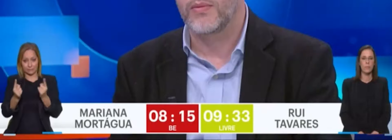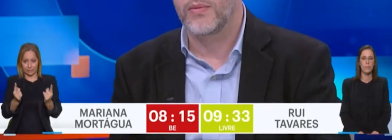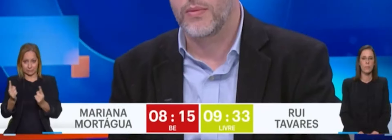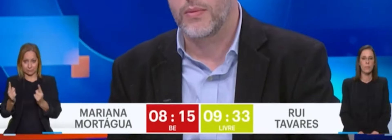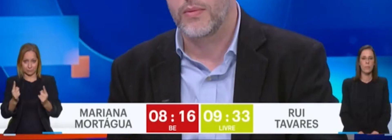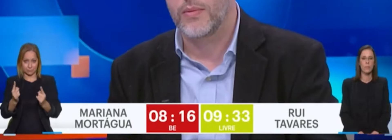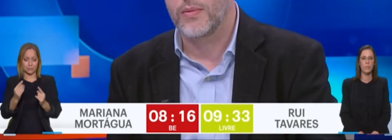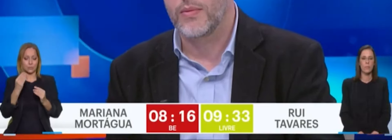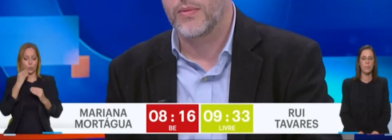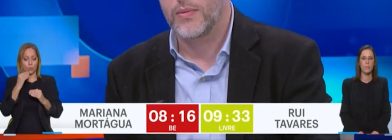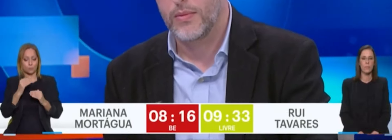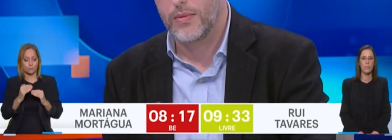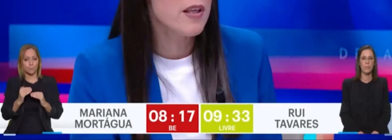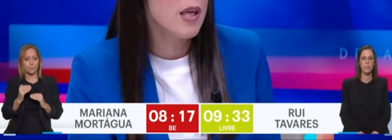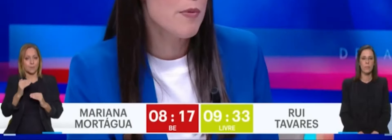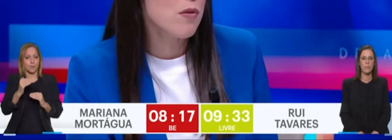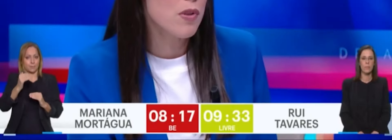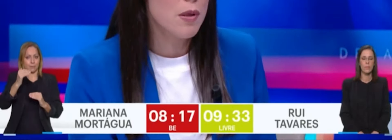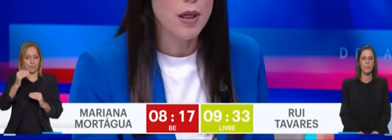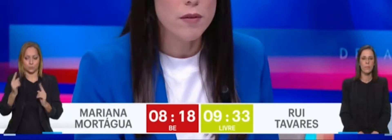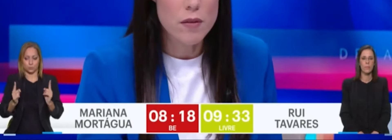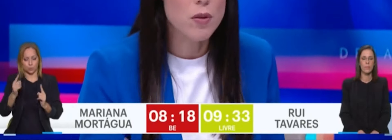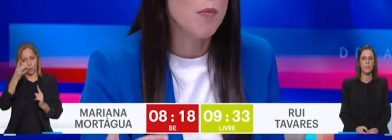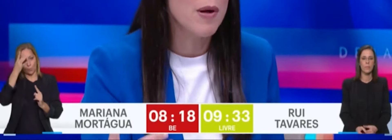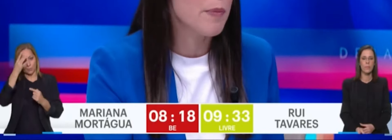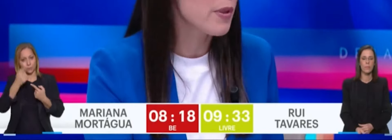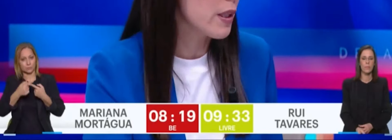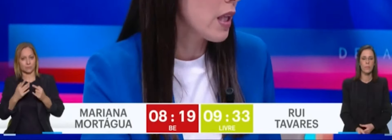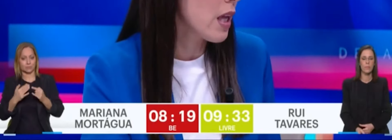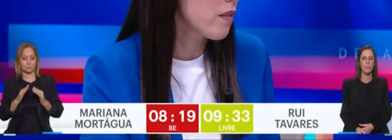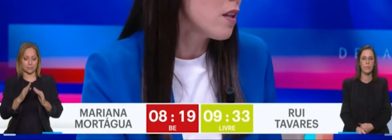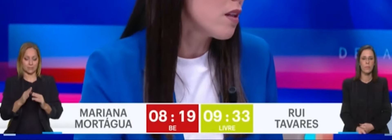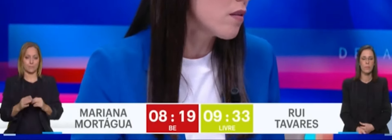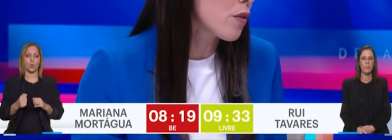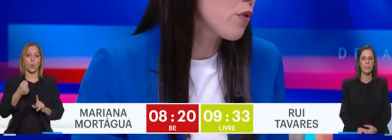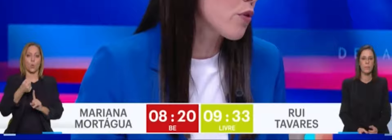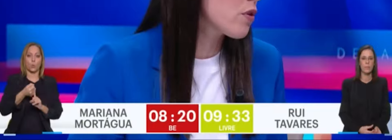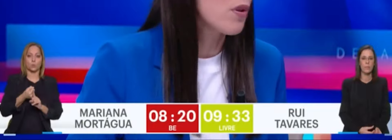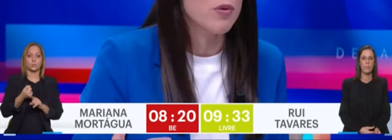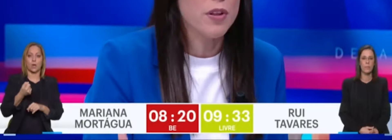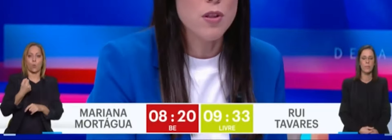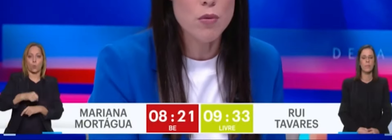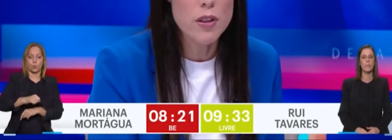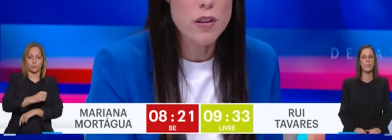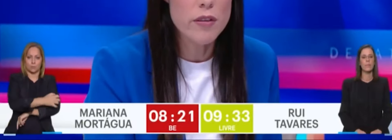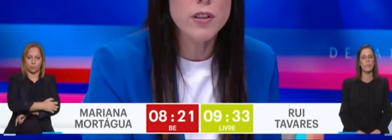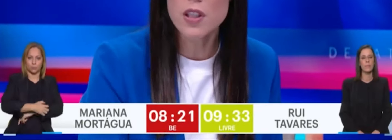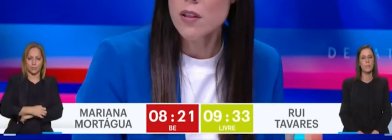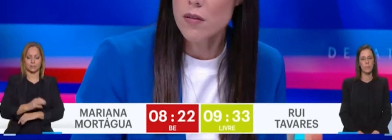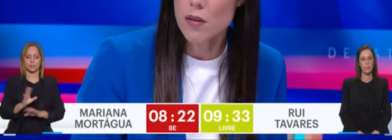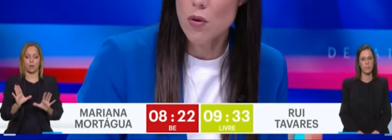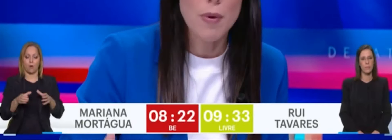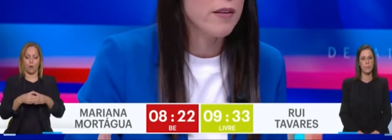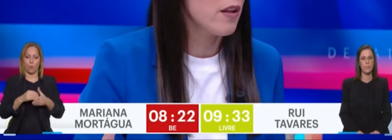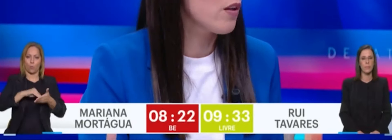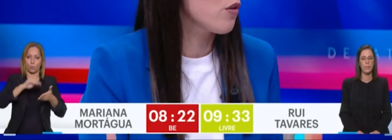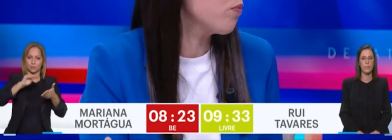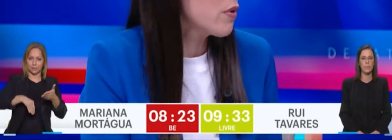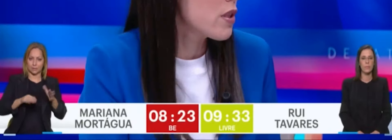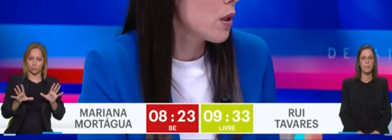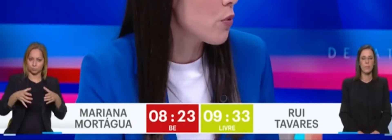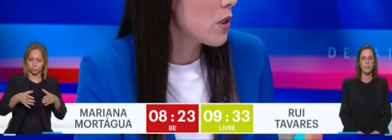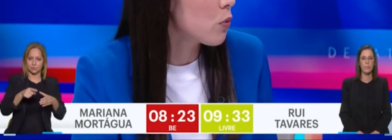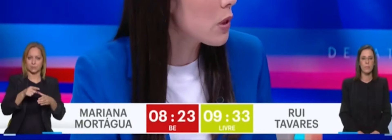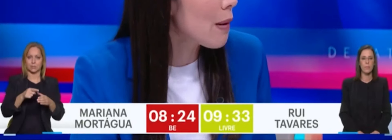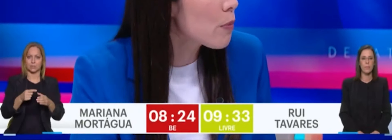aumento do salário mínimo a partir daí é preciso um trabalho de combate à precariedade de reforço de contratação coletiva de combate à